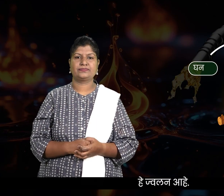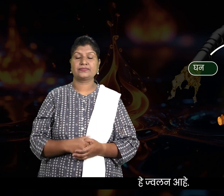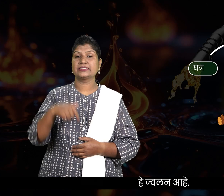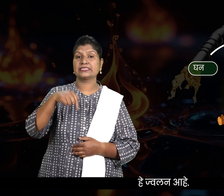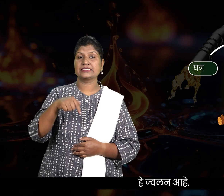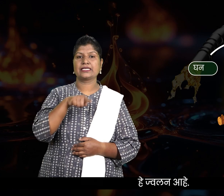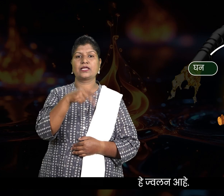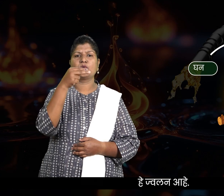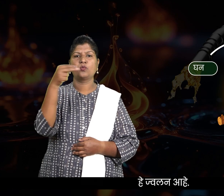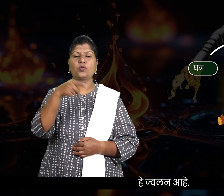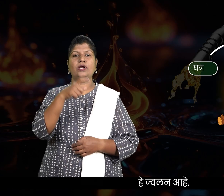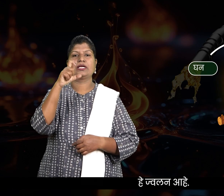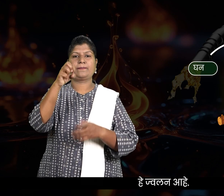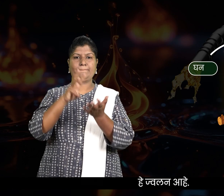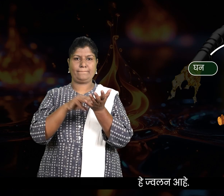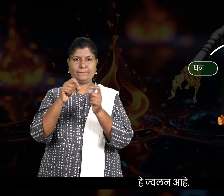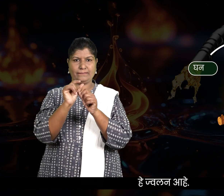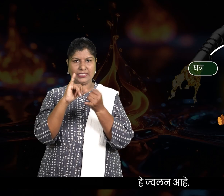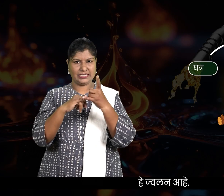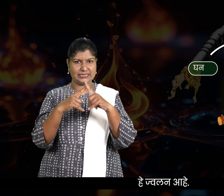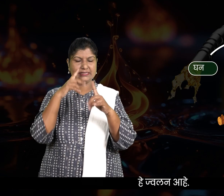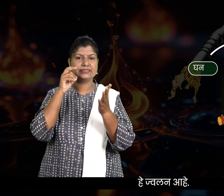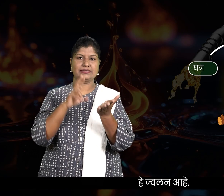हे ज्वलन आहे.